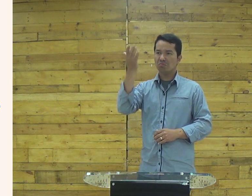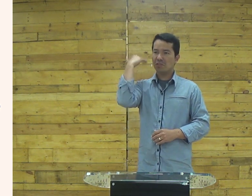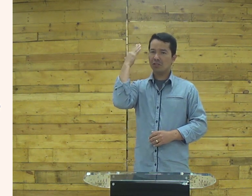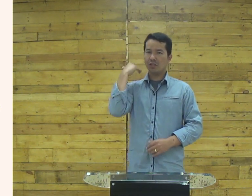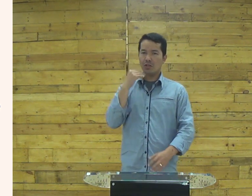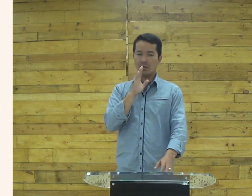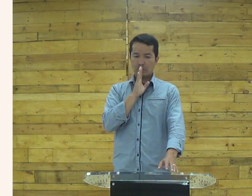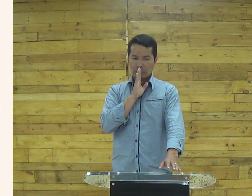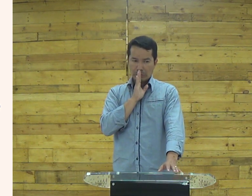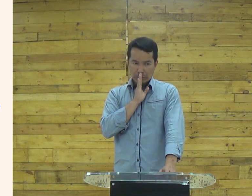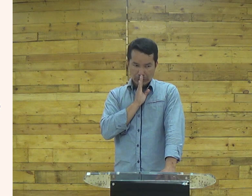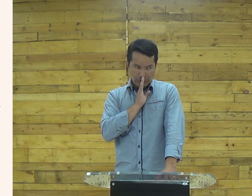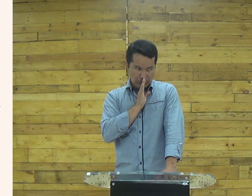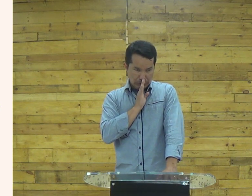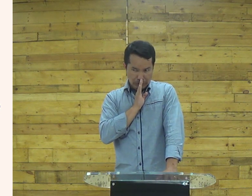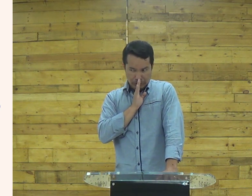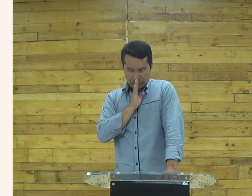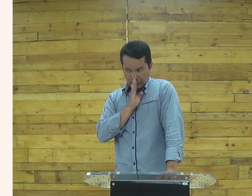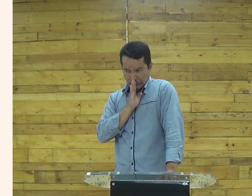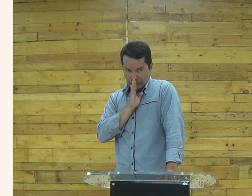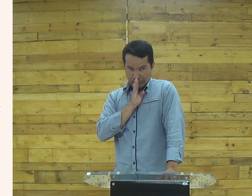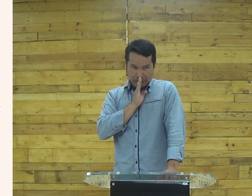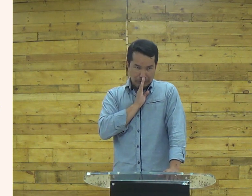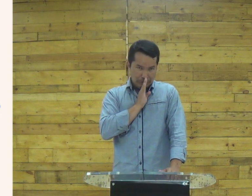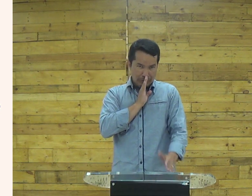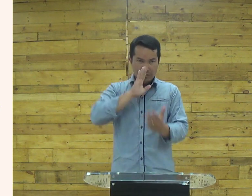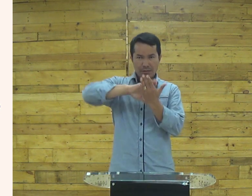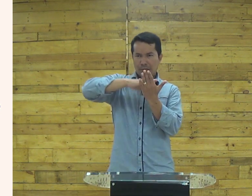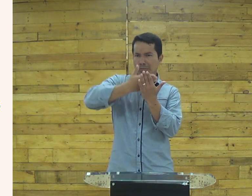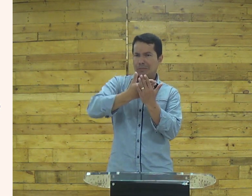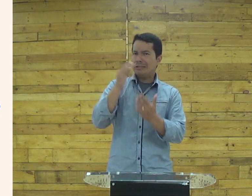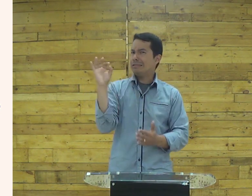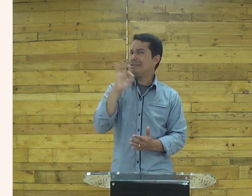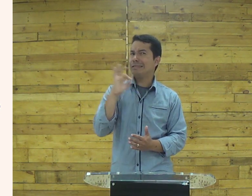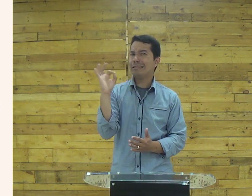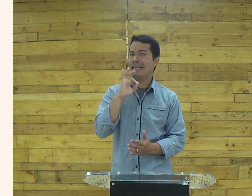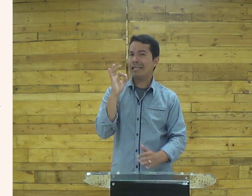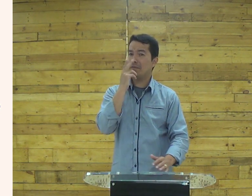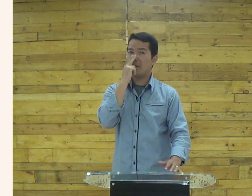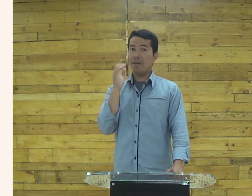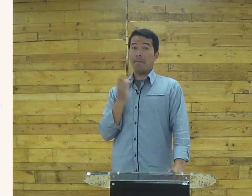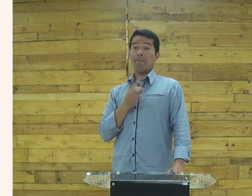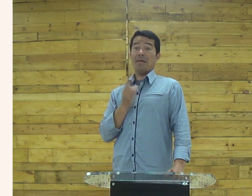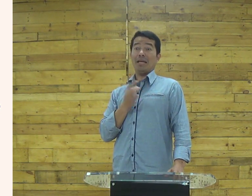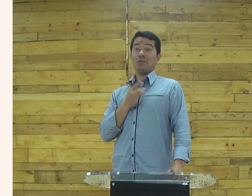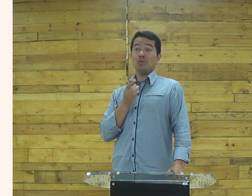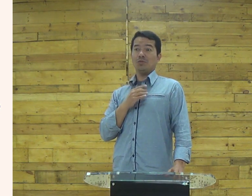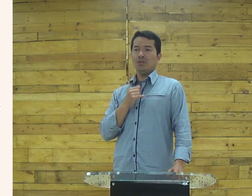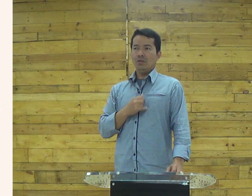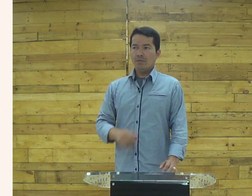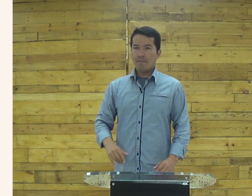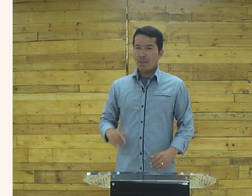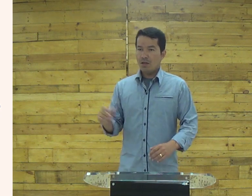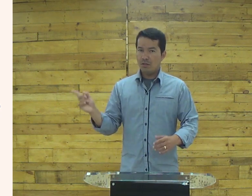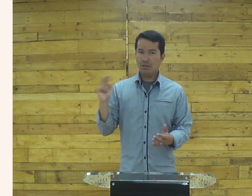Porque esses dois, antigamente, não queriam falar nada. Não queriam usar o seu dom